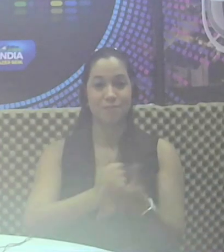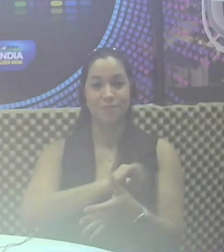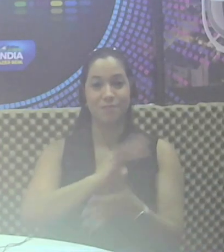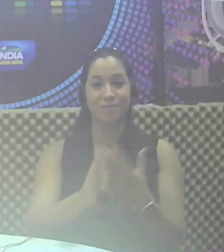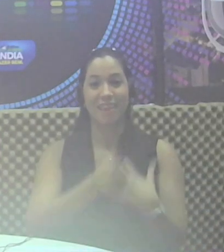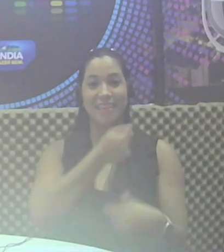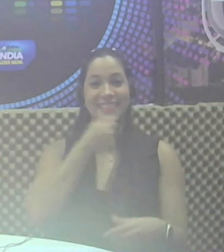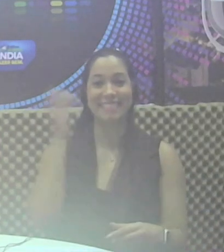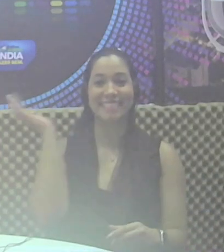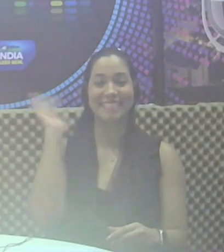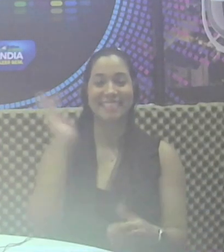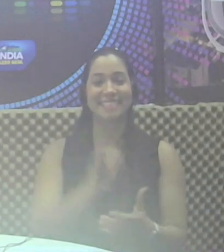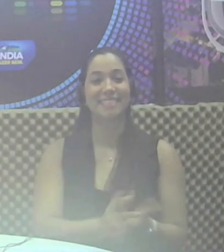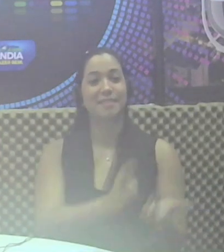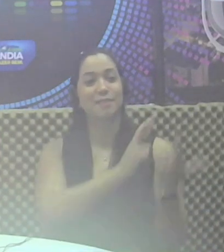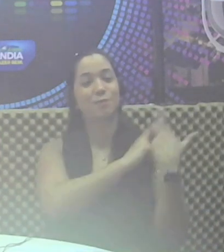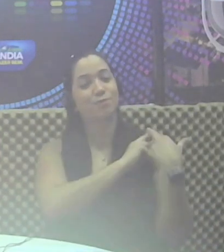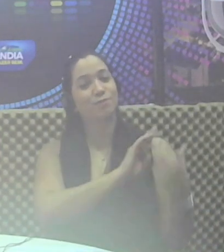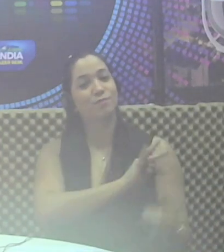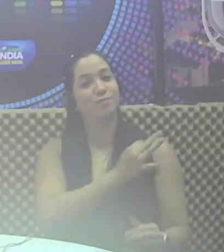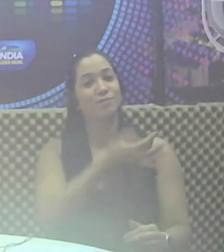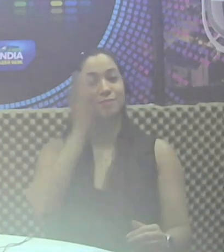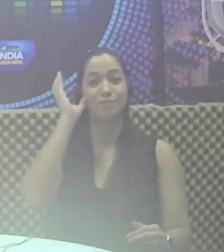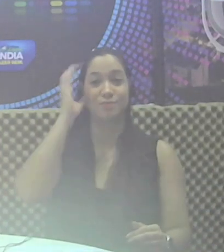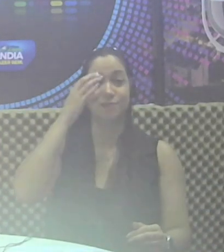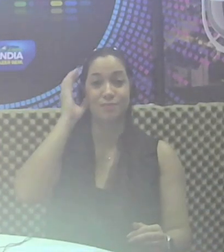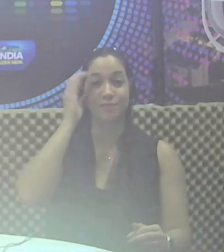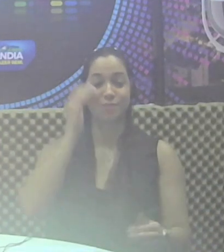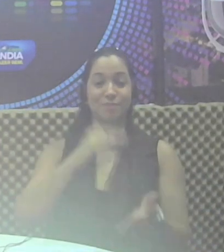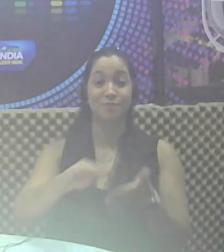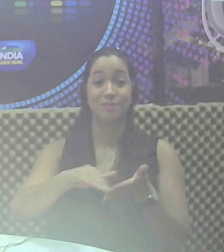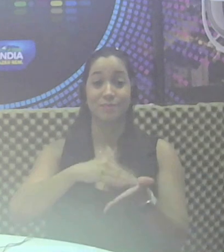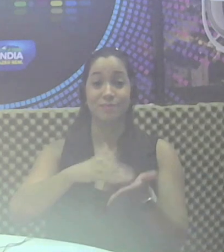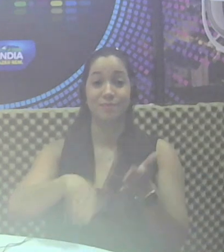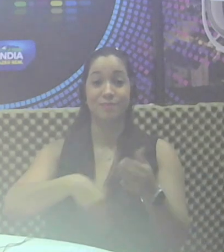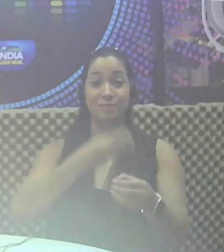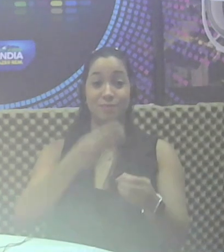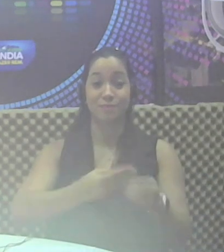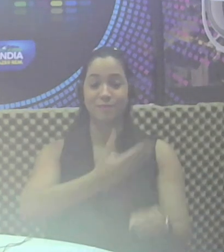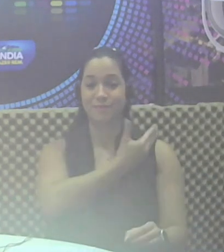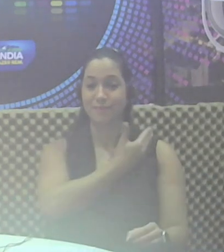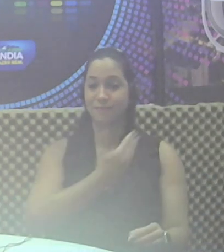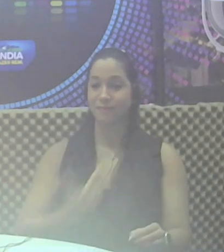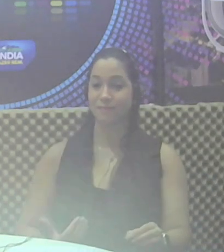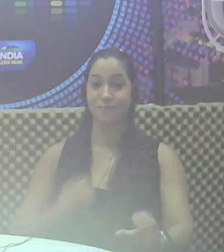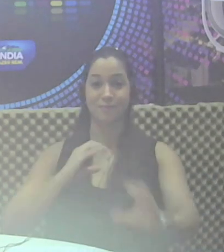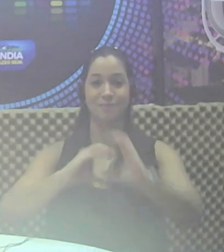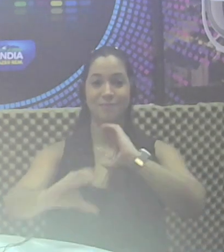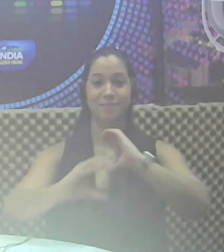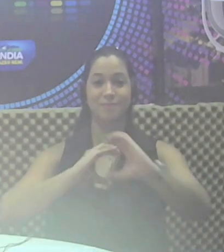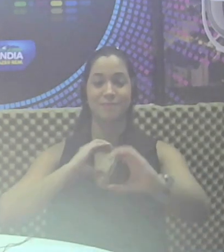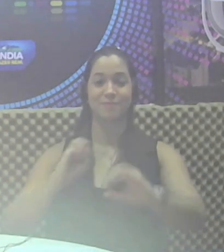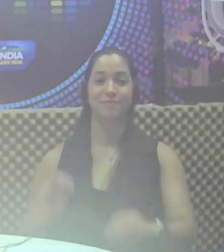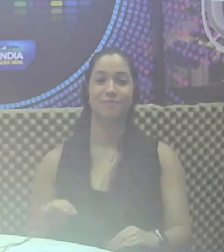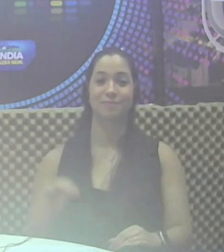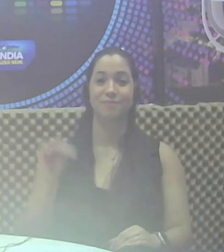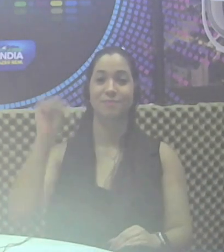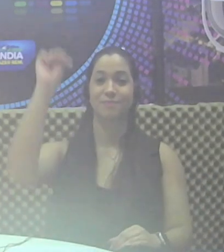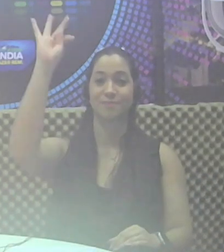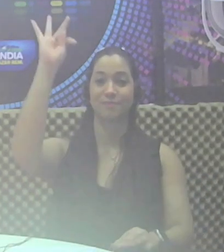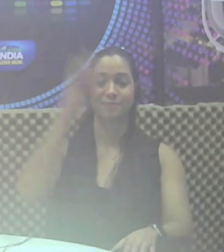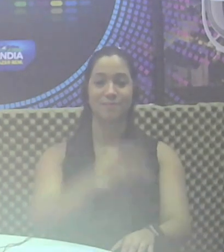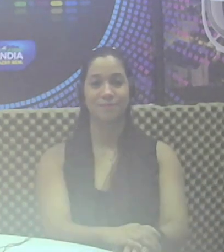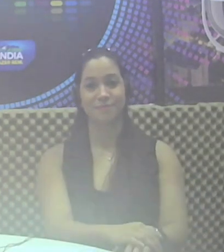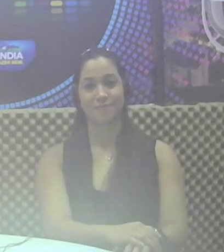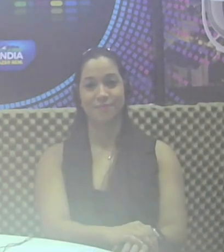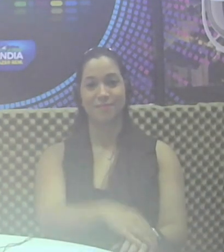Tradução em Libras, Amanda Valentim. Responsável técnico, Cristiano Silva. Secretário Municipal de Governo e Comunicação, Marco